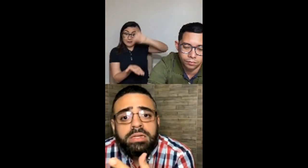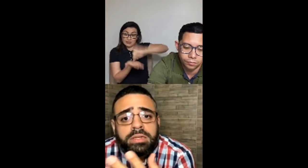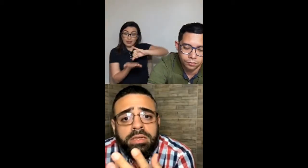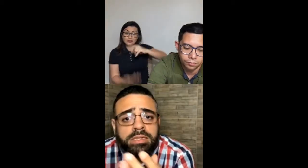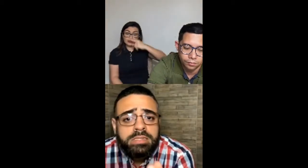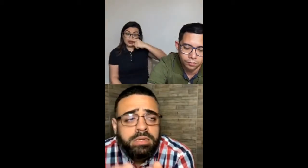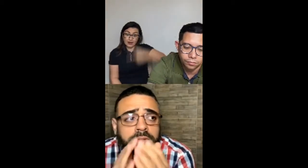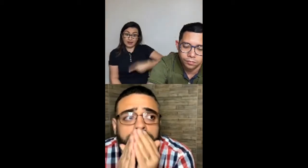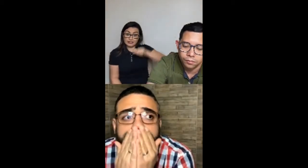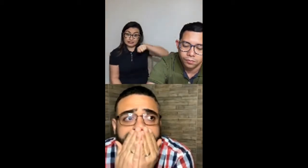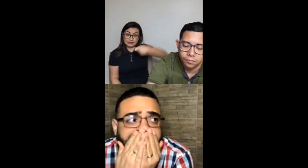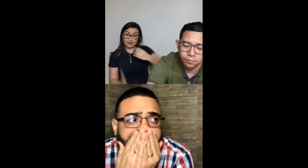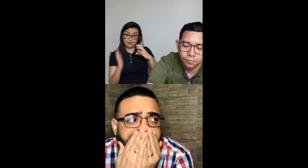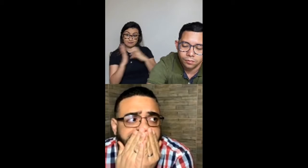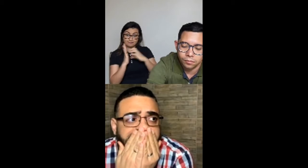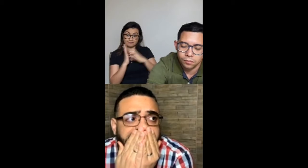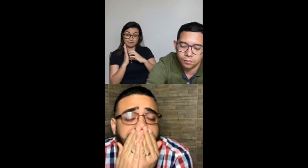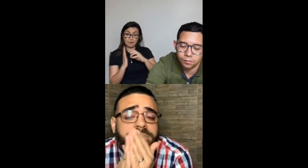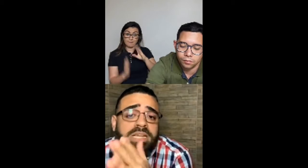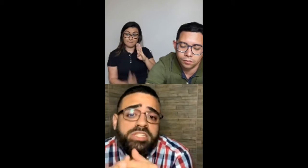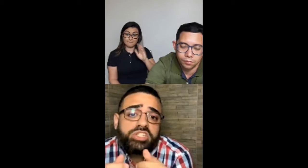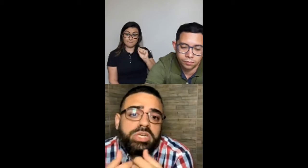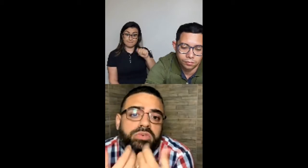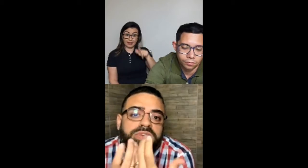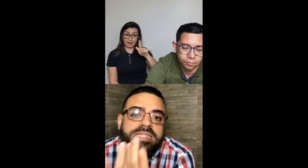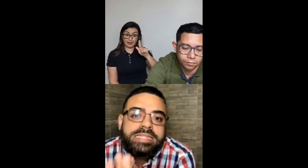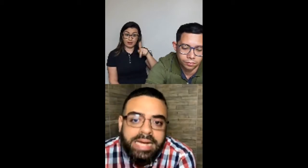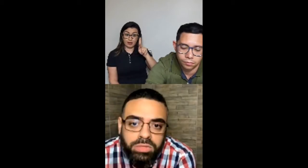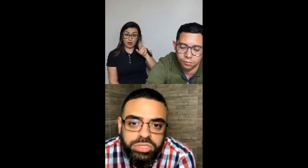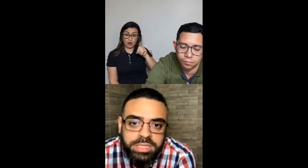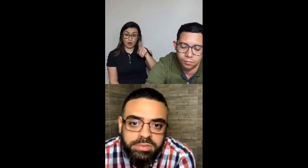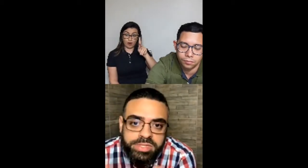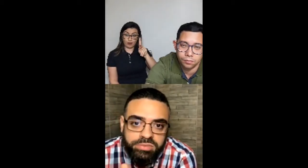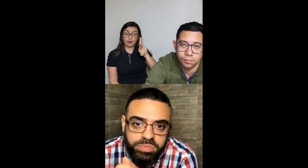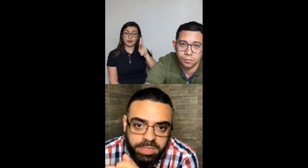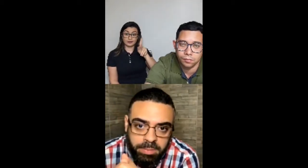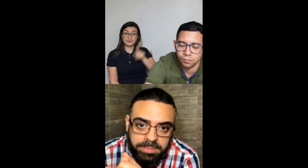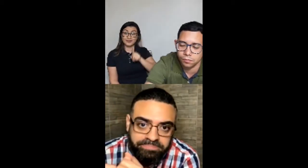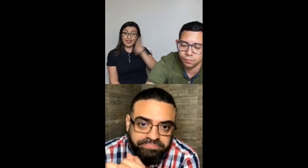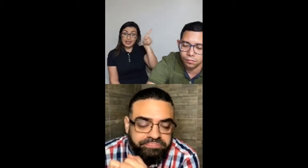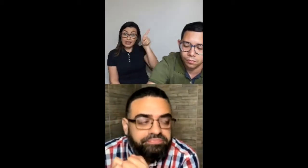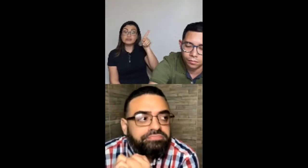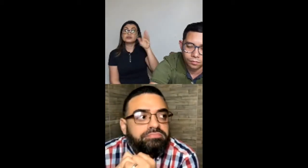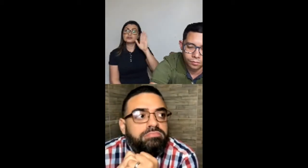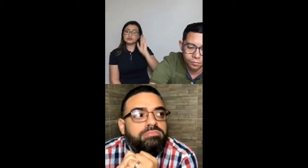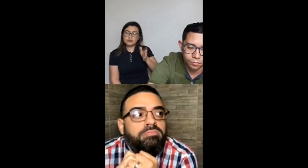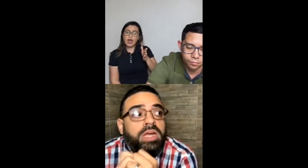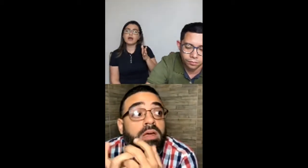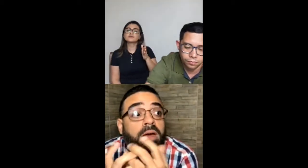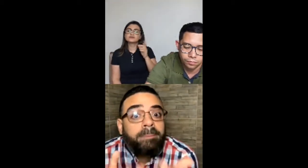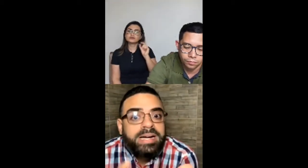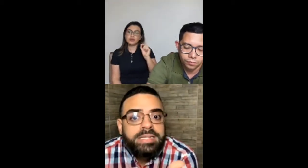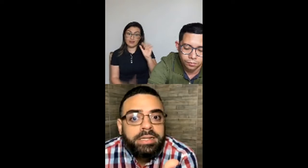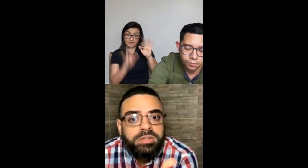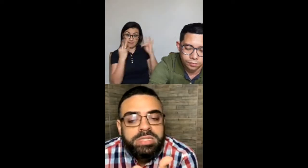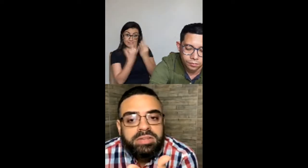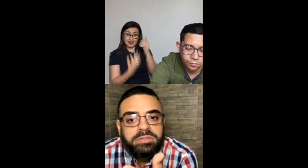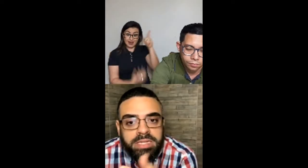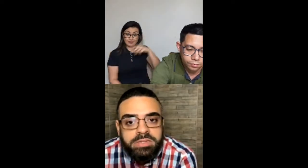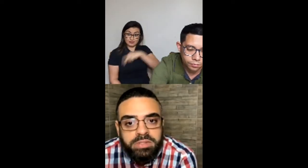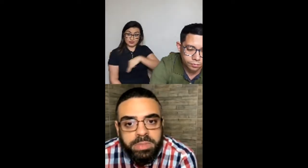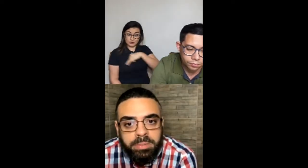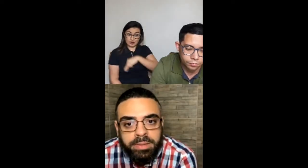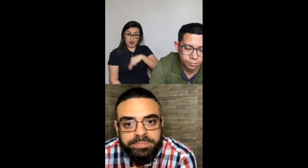Bangkok que desenvolviam um trabalho com surdos. E, assim, eles tinham visão